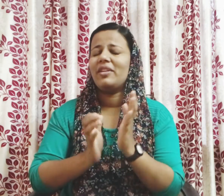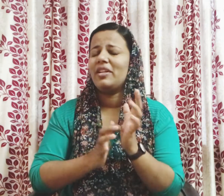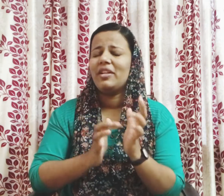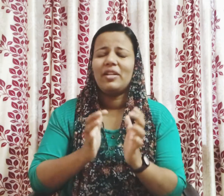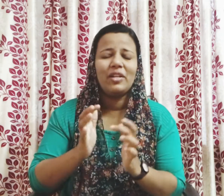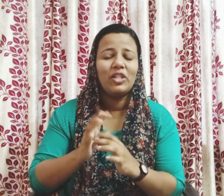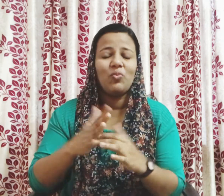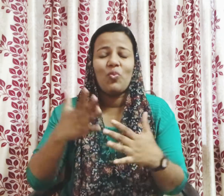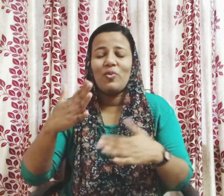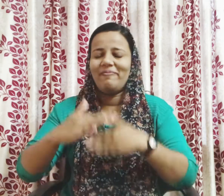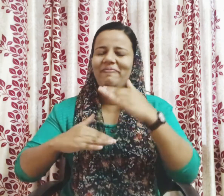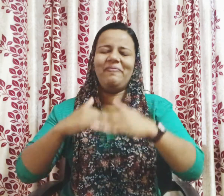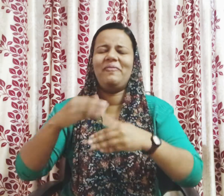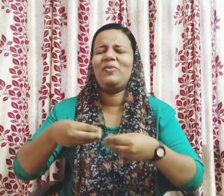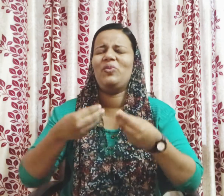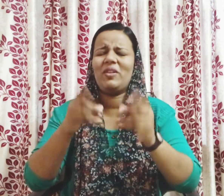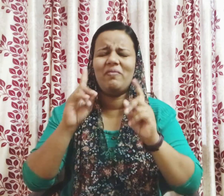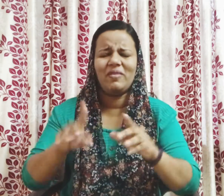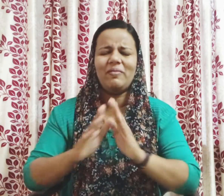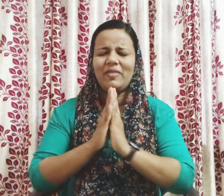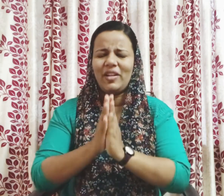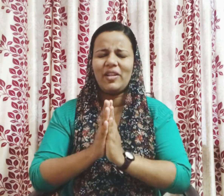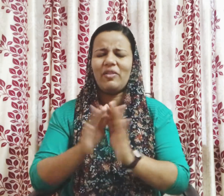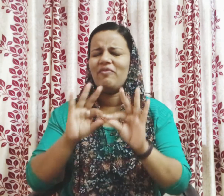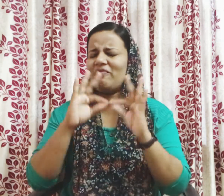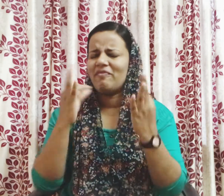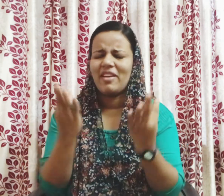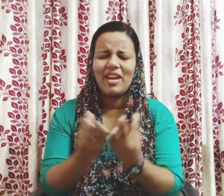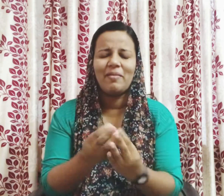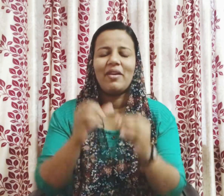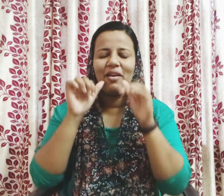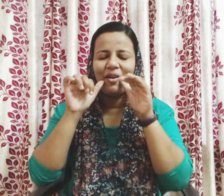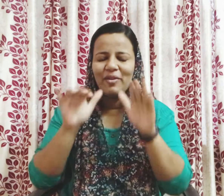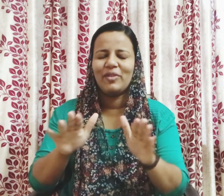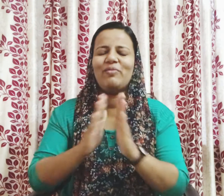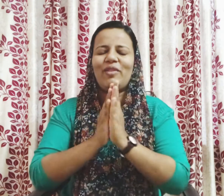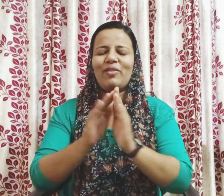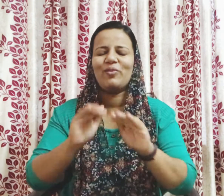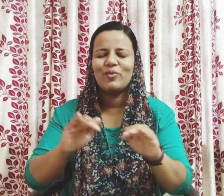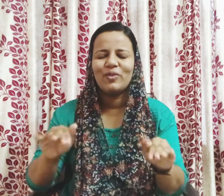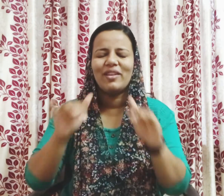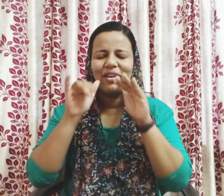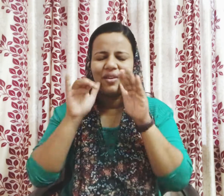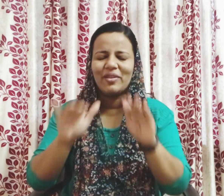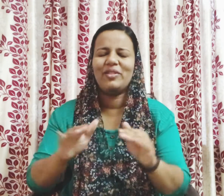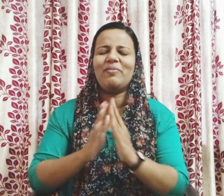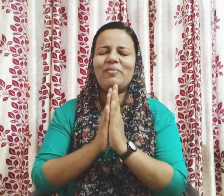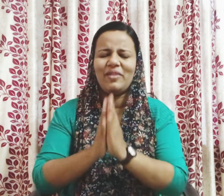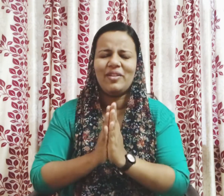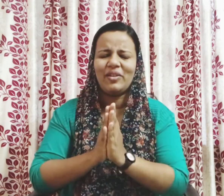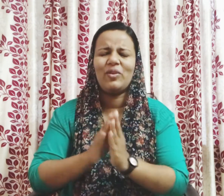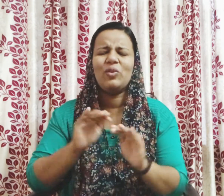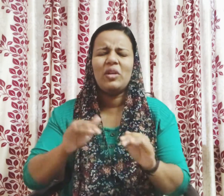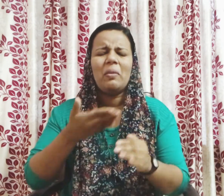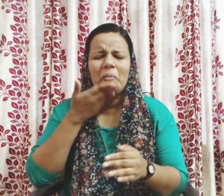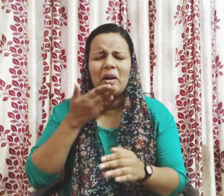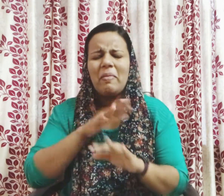കർത്താവെ അങ്ങ് സമൃദ്ധി കൊടുക്കുന്ന ദൈവമാകിയാൽ സ്തോത്രം. കുടുംബങ്ങളെ അനുഗ്രഹിച്ച് പ്രാർത്ഥിക്കുന്നു, കുഞ്ഞുങ്ങളെ അനുഗ്രഹിച്ച് പ്രാർത്ഥിക്കുന്നു, എല്ലാ എഡ്യൂക്കേഷൻ സിസ്റ്റംസിനെയും